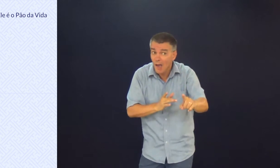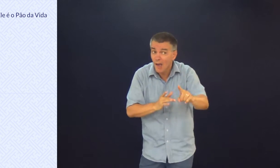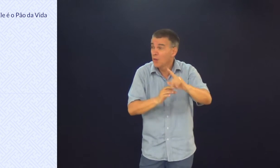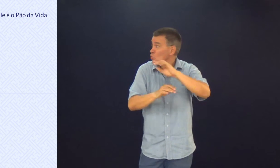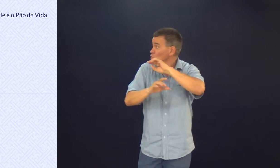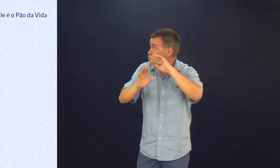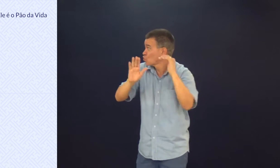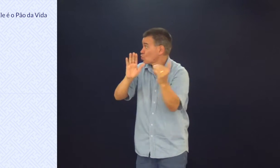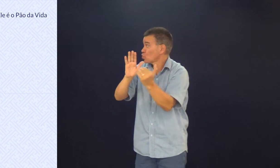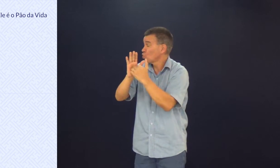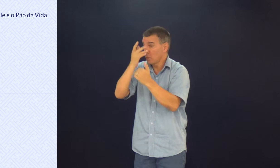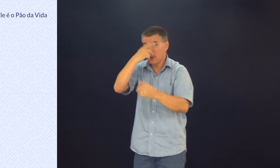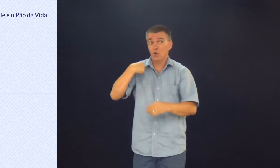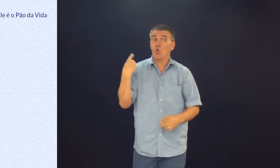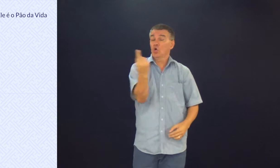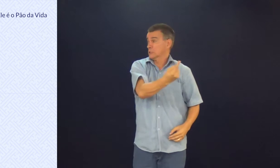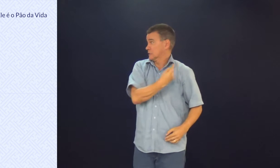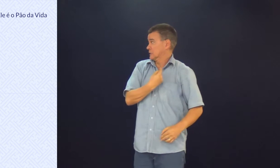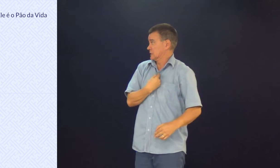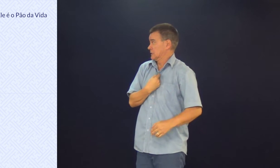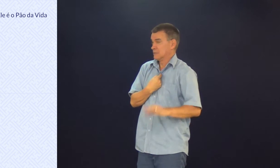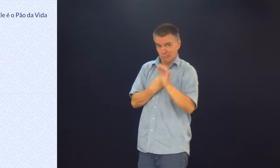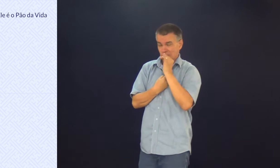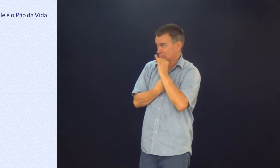jesus é tudo para nós